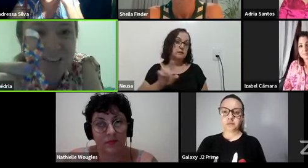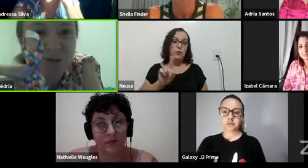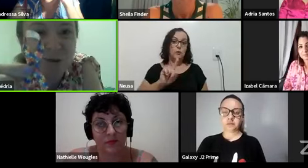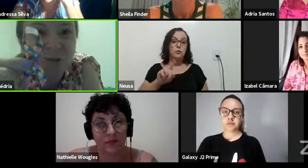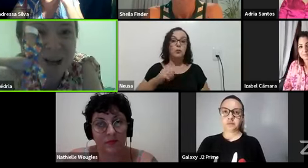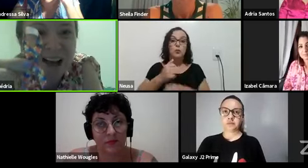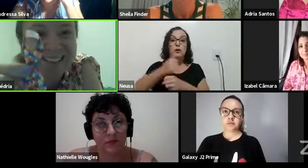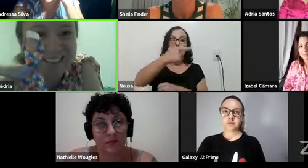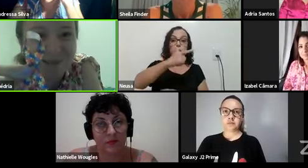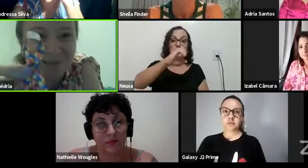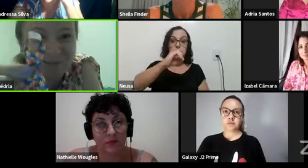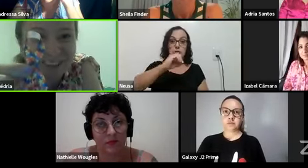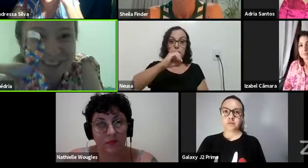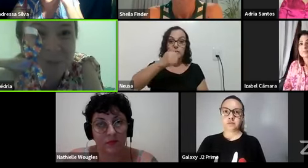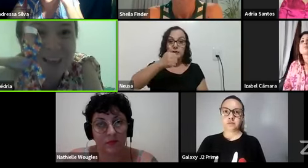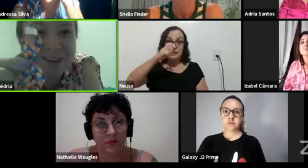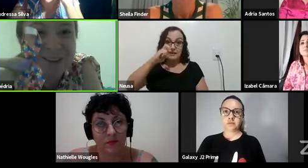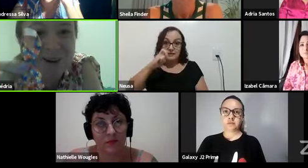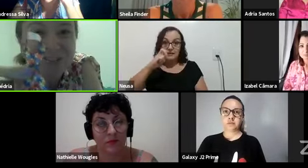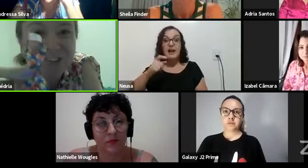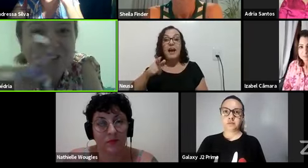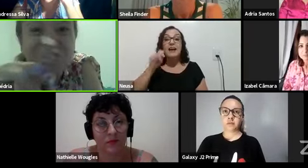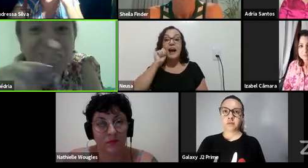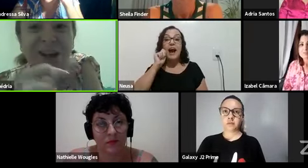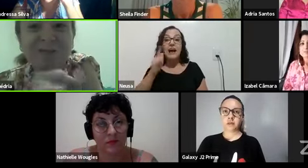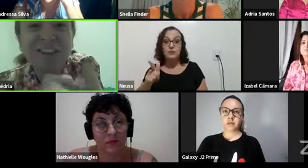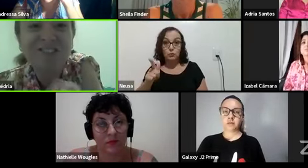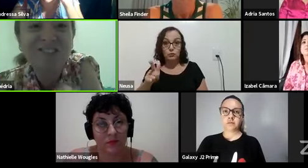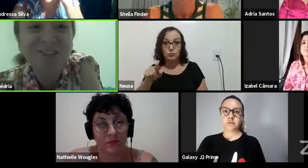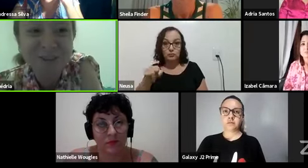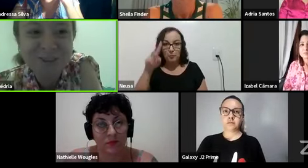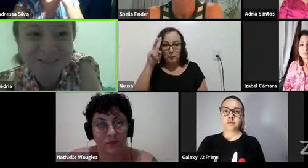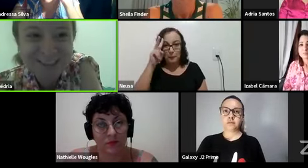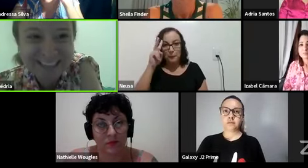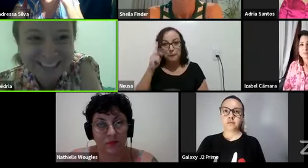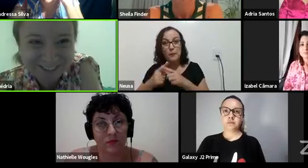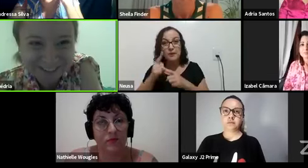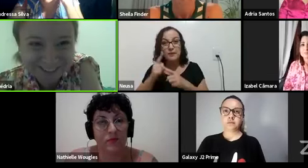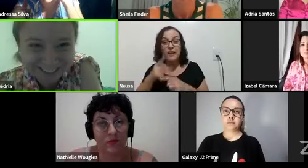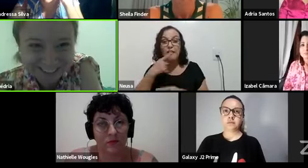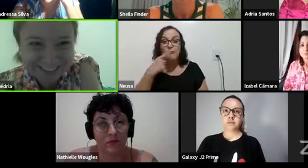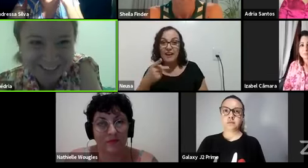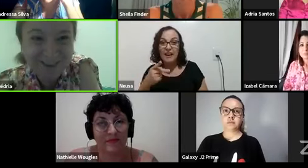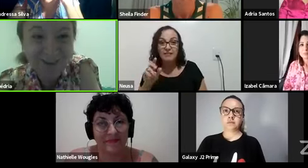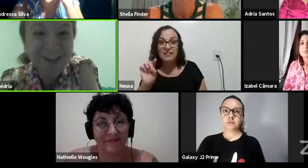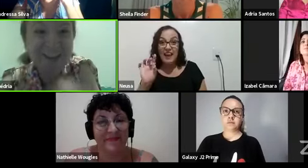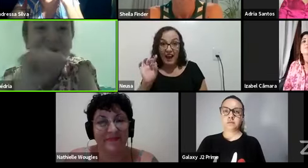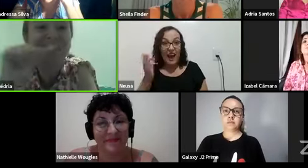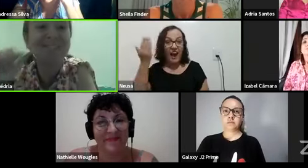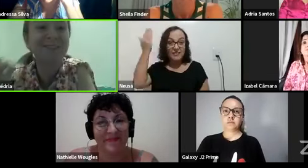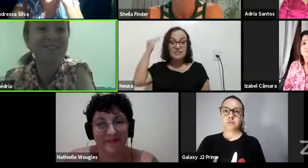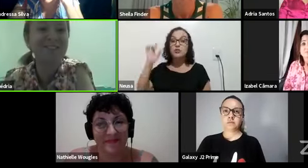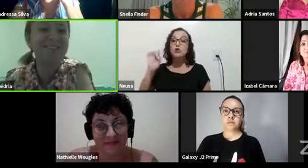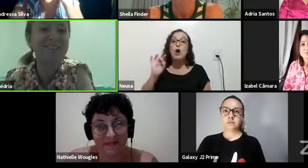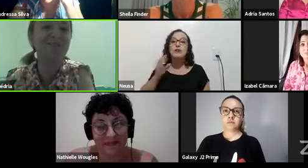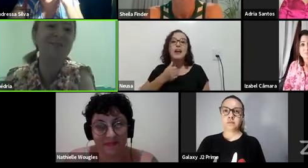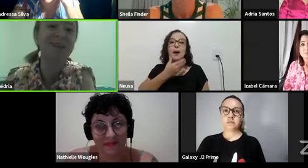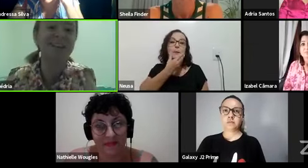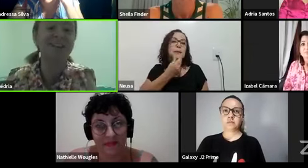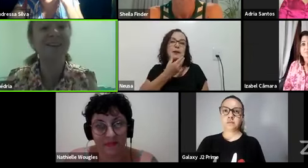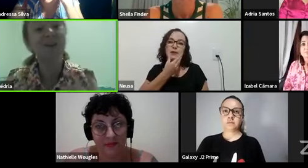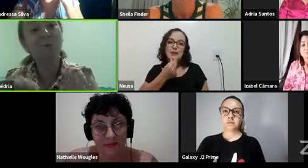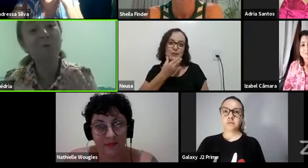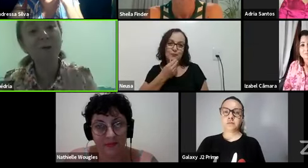2015, ele era todo azul, porque o autismo era um transtorno de meninos, né? Qual que era a informação que a gente